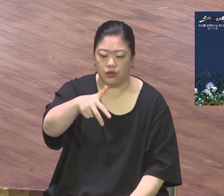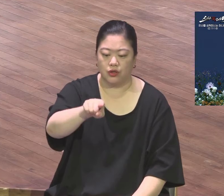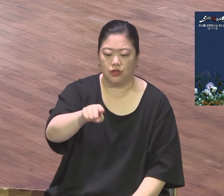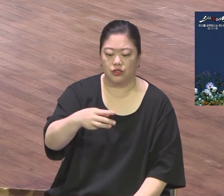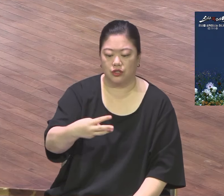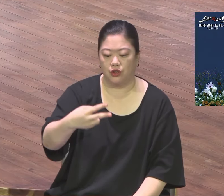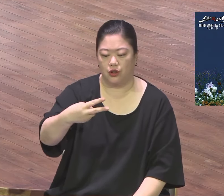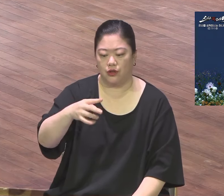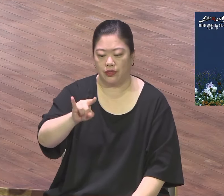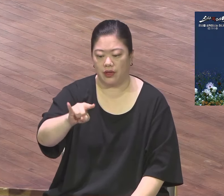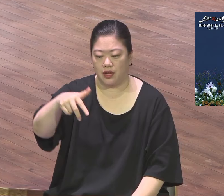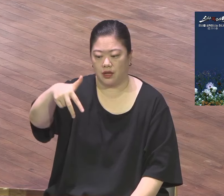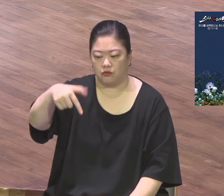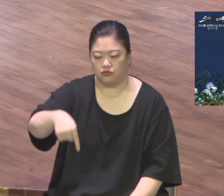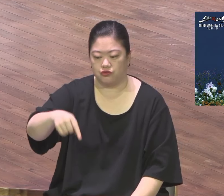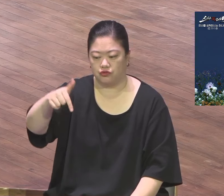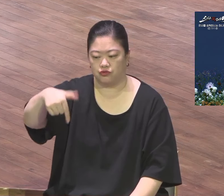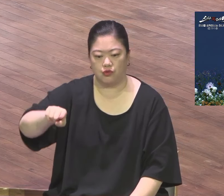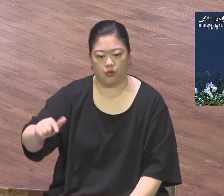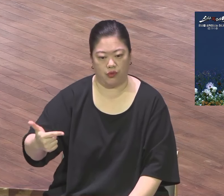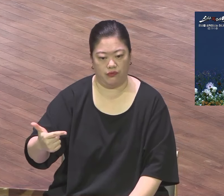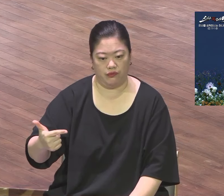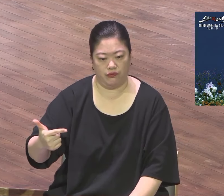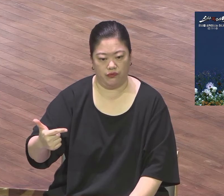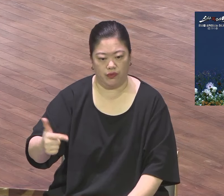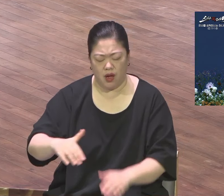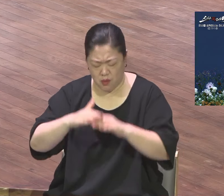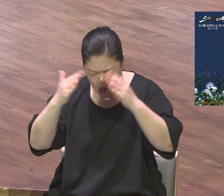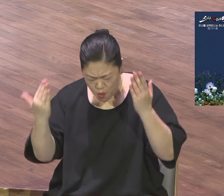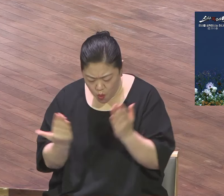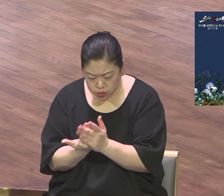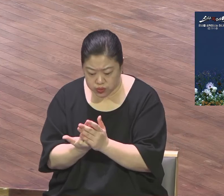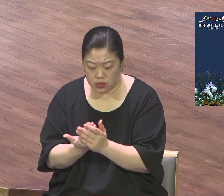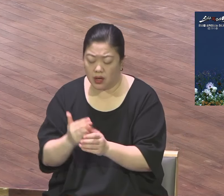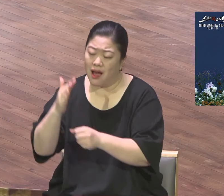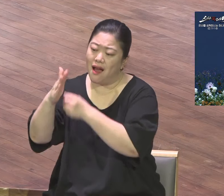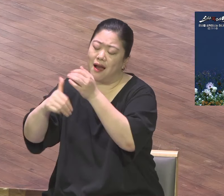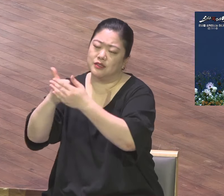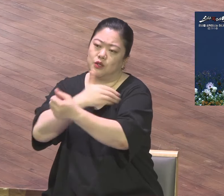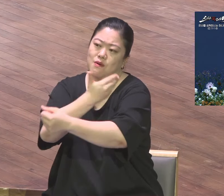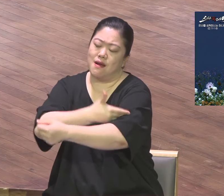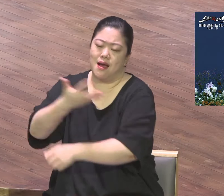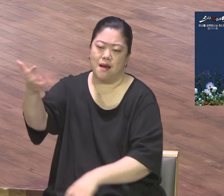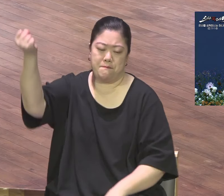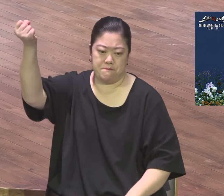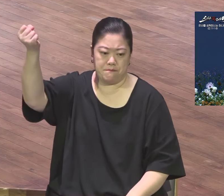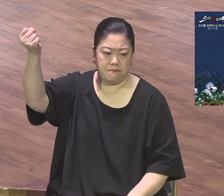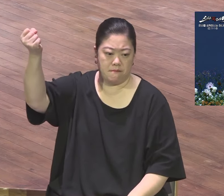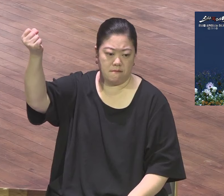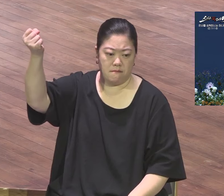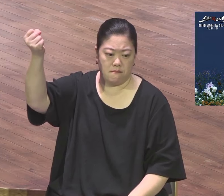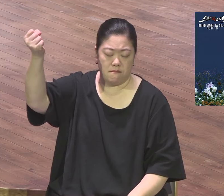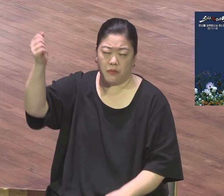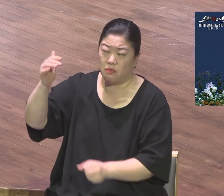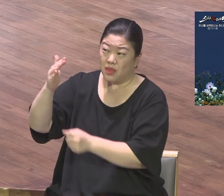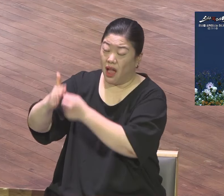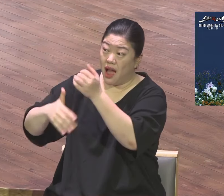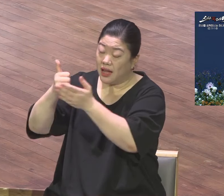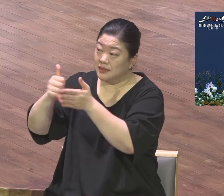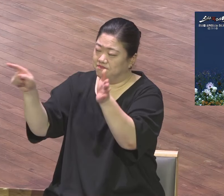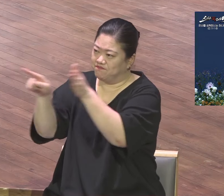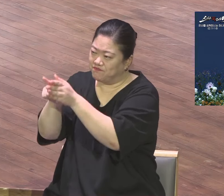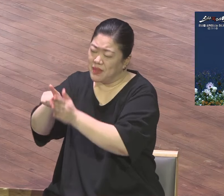나오잖아요. 하나님의 절대주권. 그럼 하나님의 절대 주권 믿는 사람은 뭐로